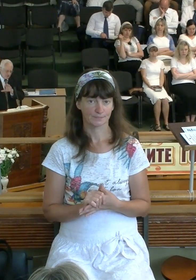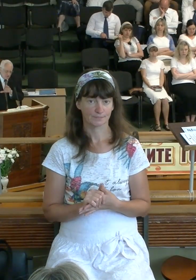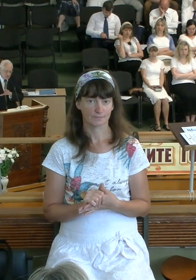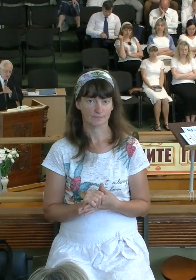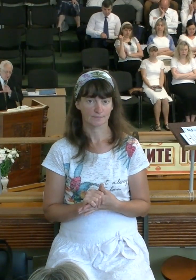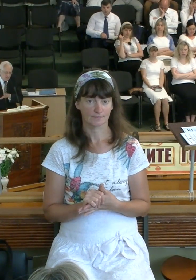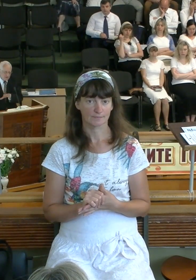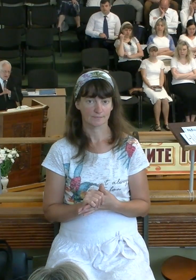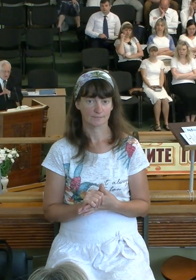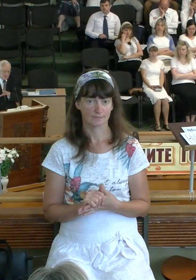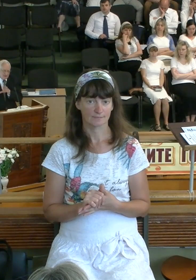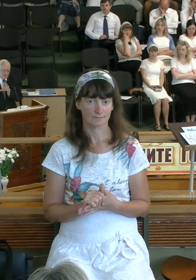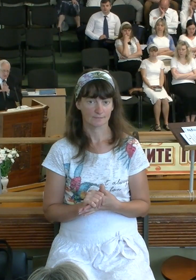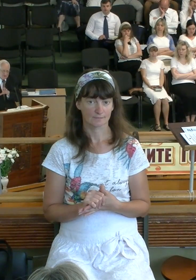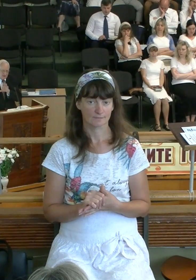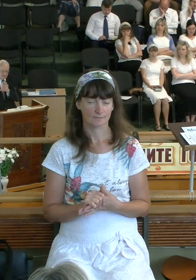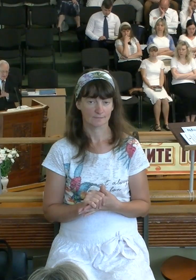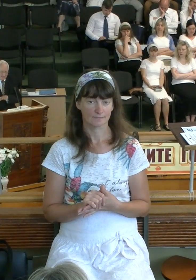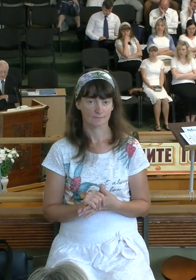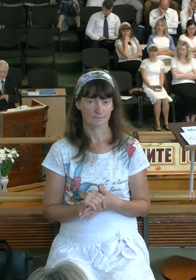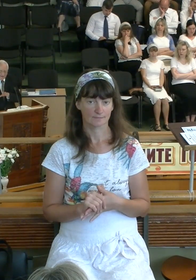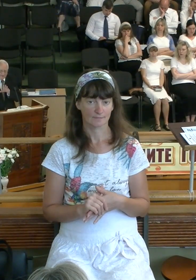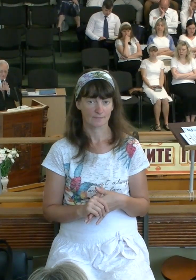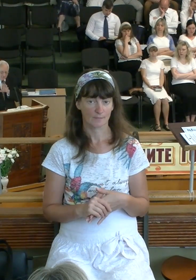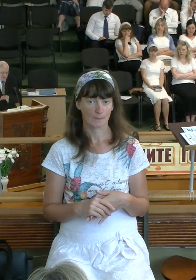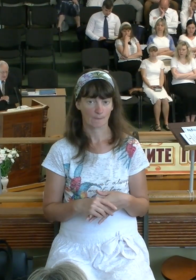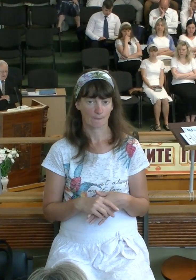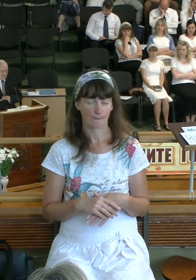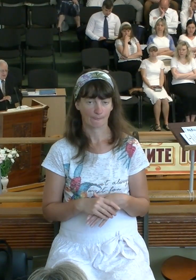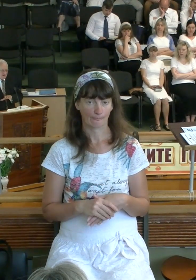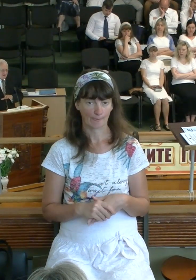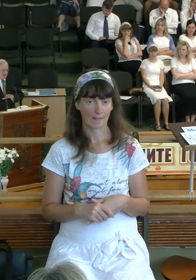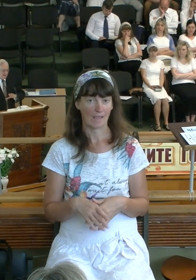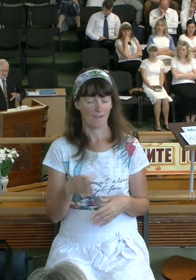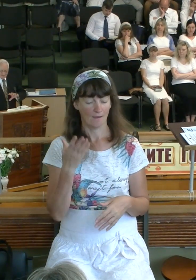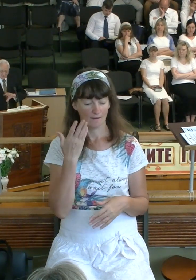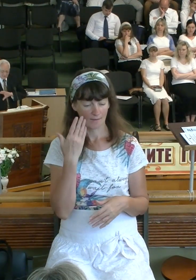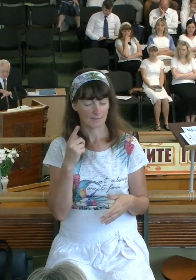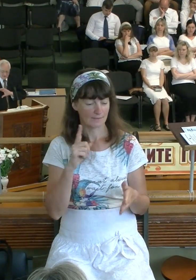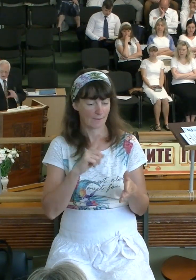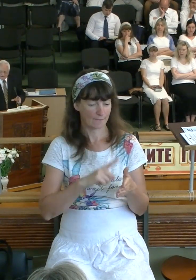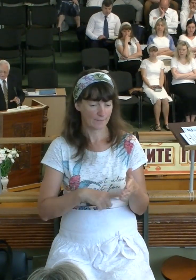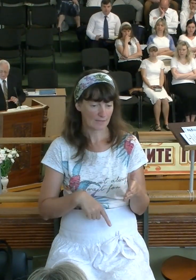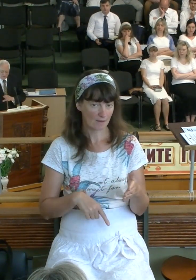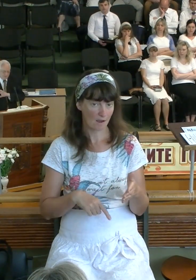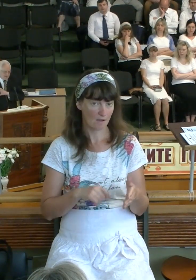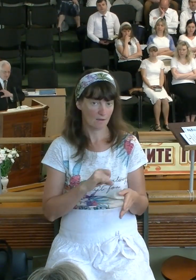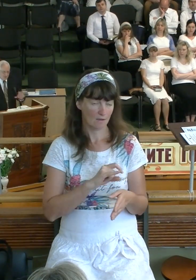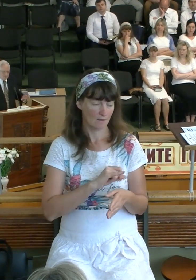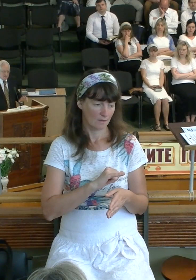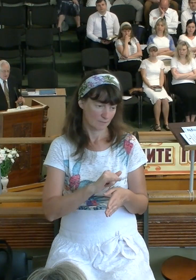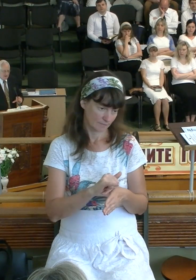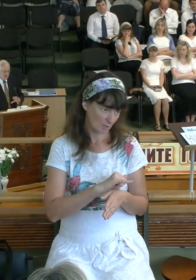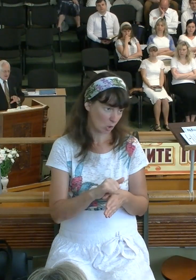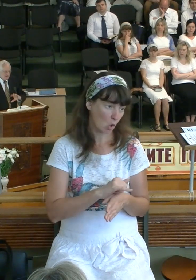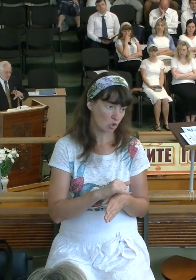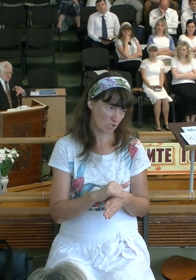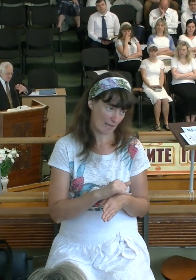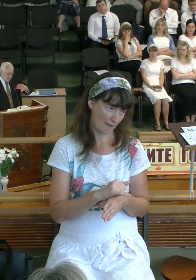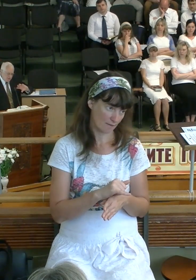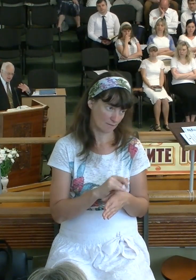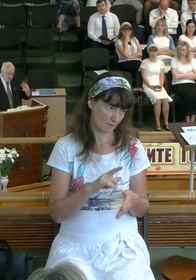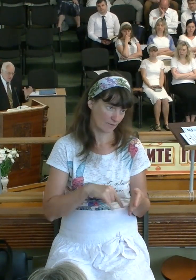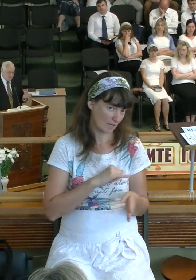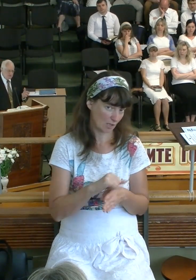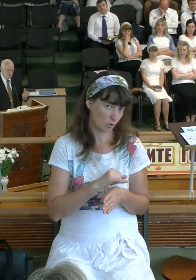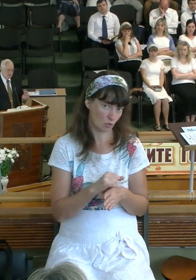до чего люди доходят, когда в них ложная вера, неправильная вера, как все искажается, все перевернуто, все в